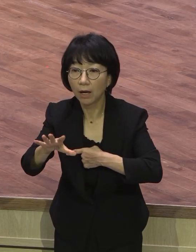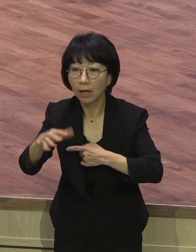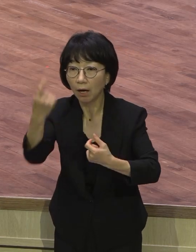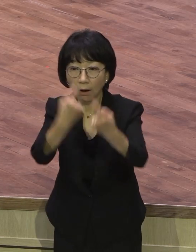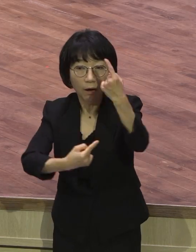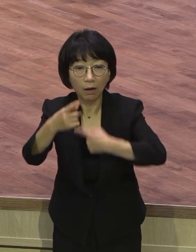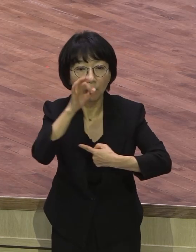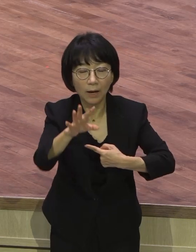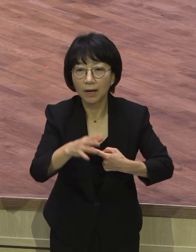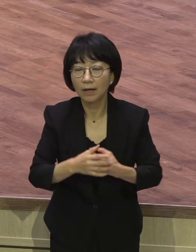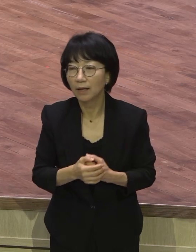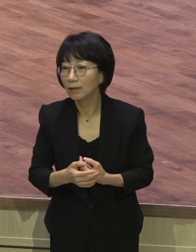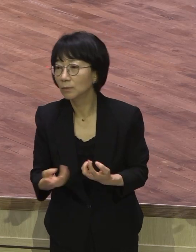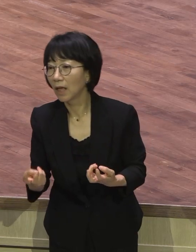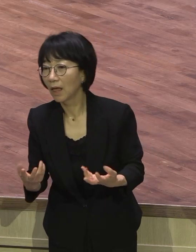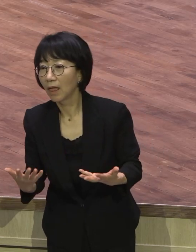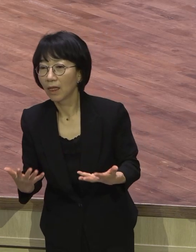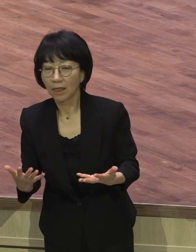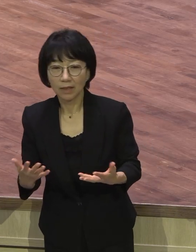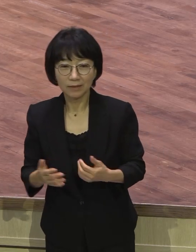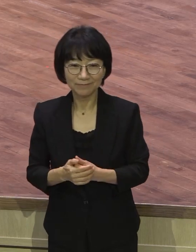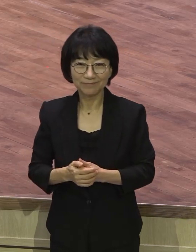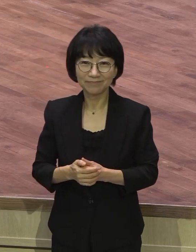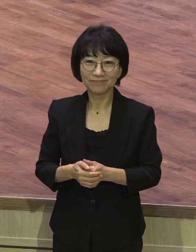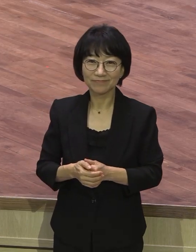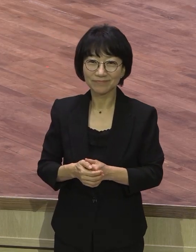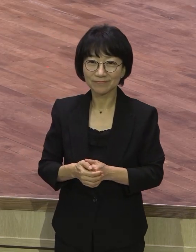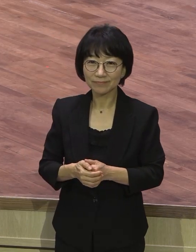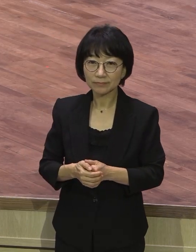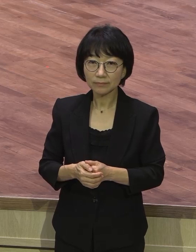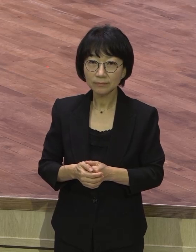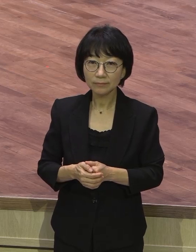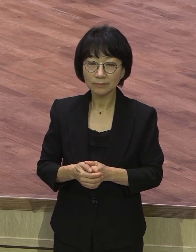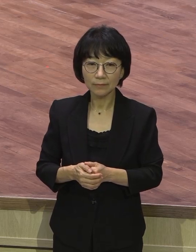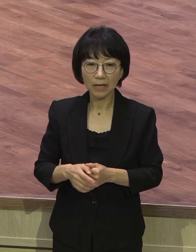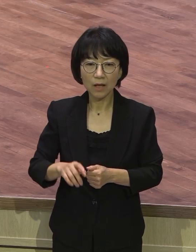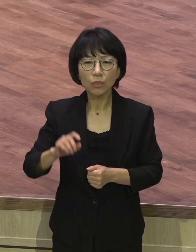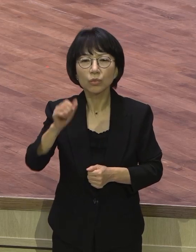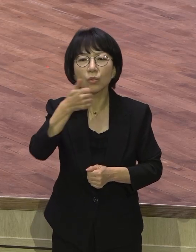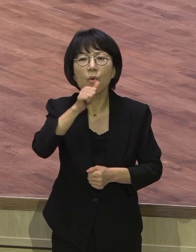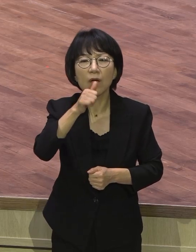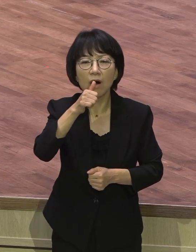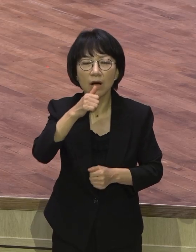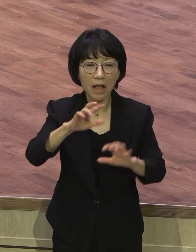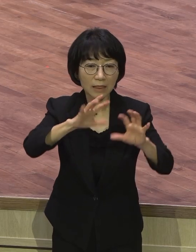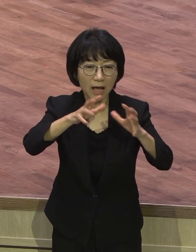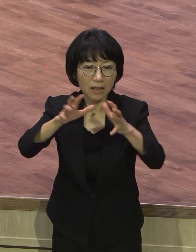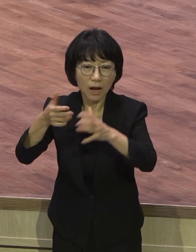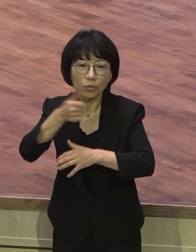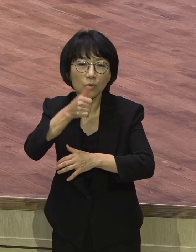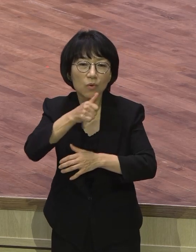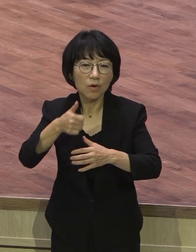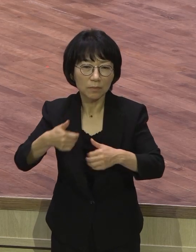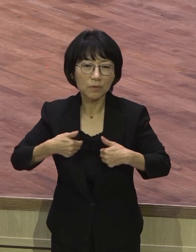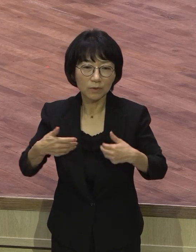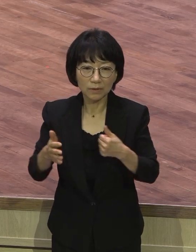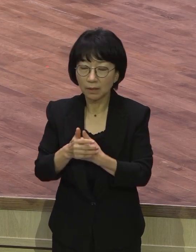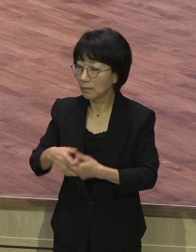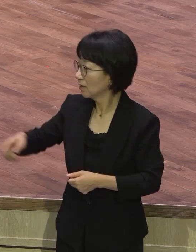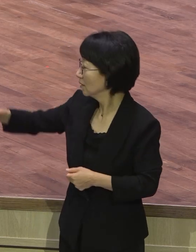여기서 하기는 하되 왜냐하면 통역이 있어야 되니까 통역실이 있어야 되니까 통역